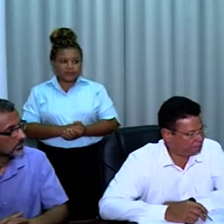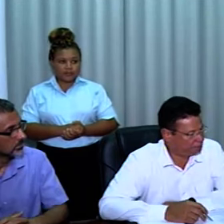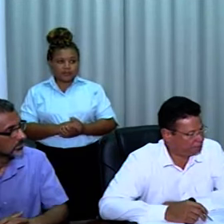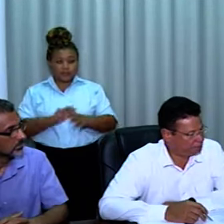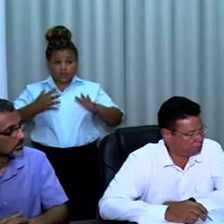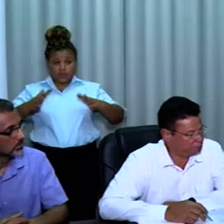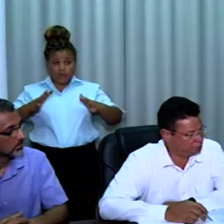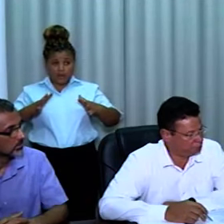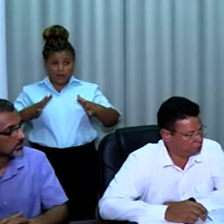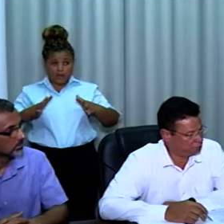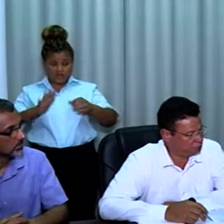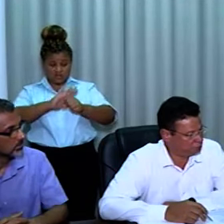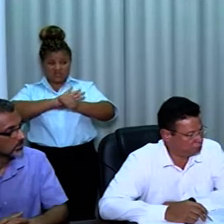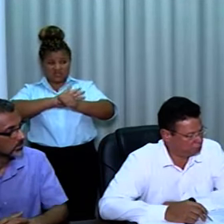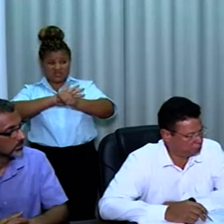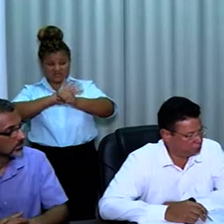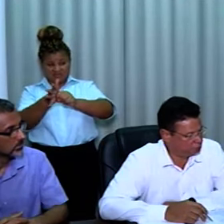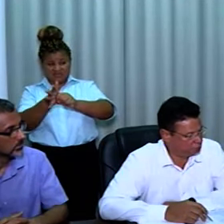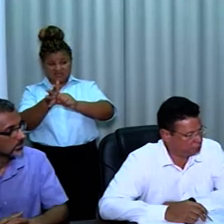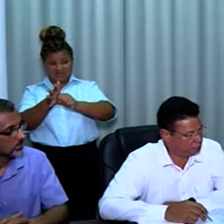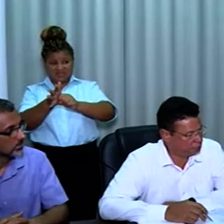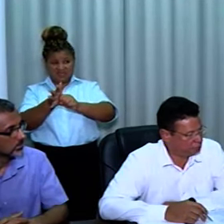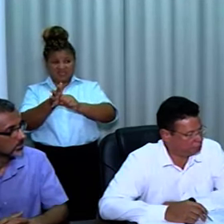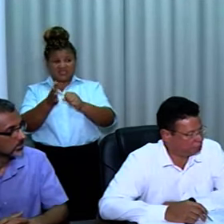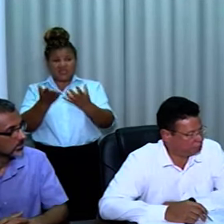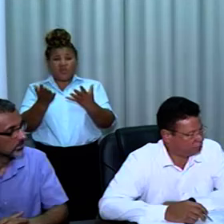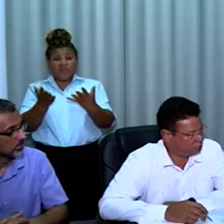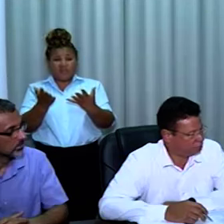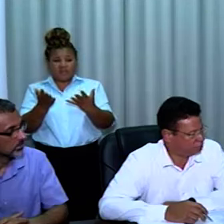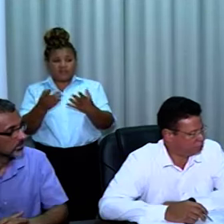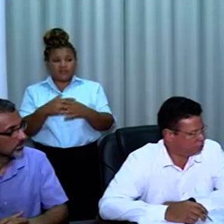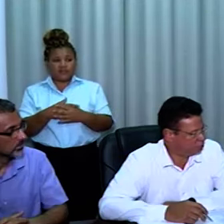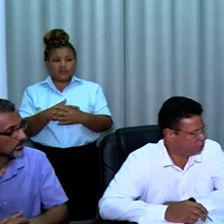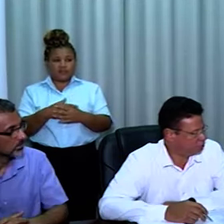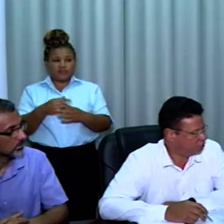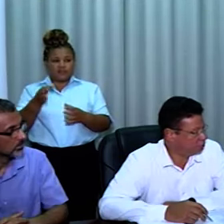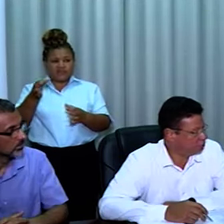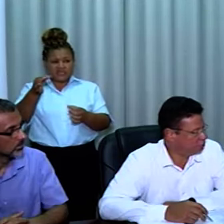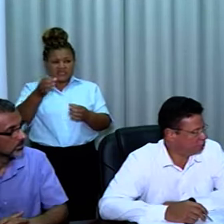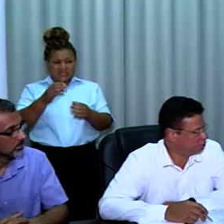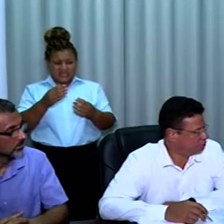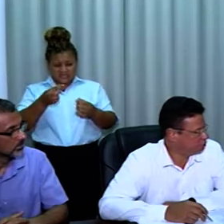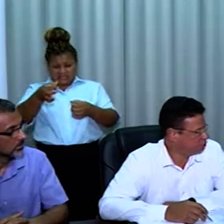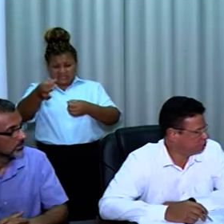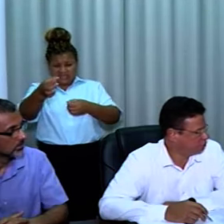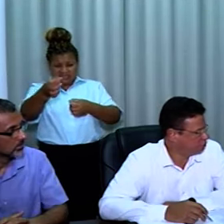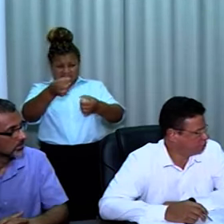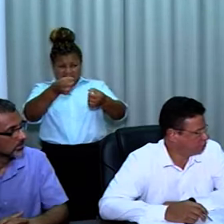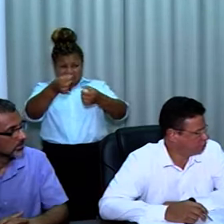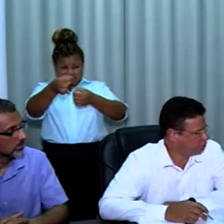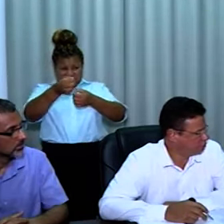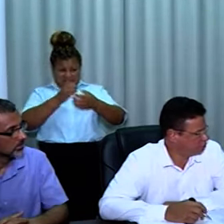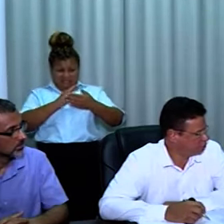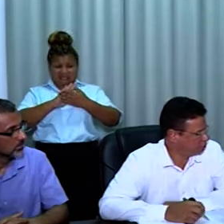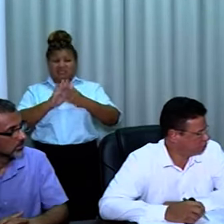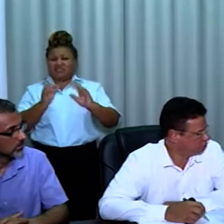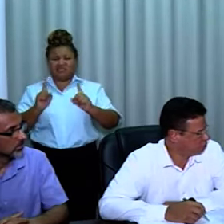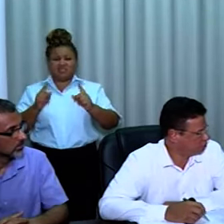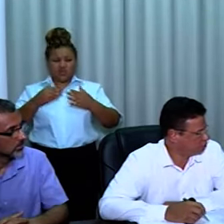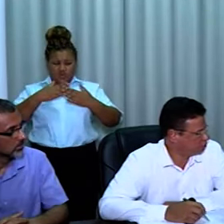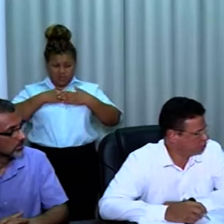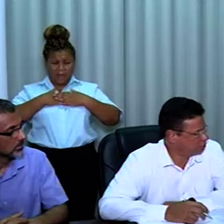pour best defense c'est prévention. Mais ça qui est important pour dire ministère de la santé nous-mêmes nous pas qu'à donner garantie mais ça